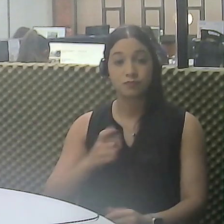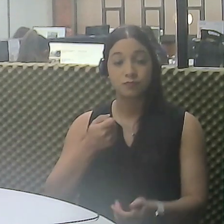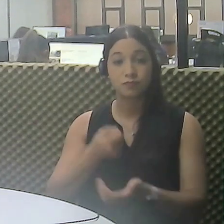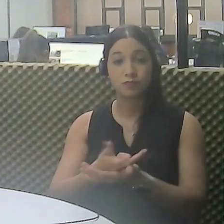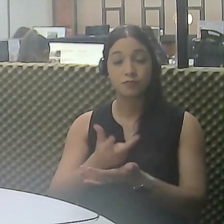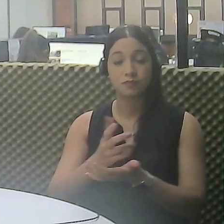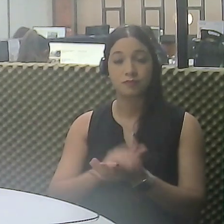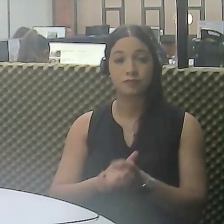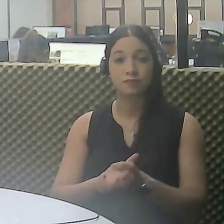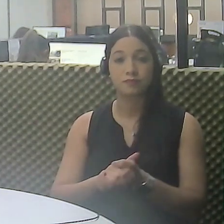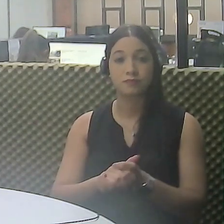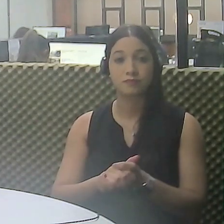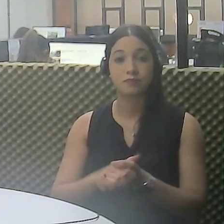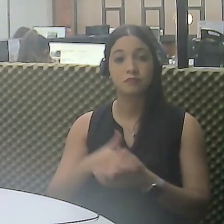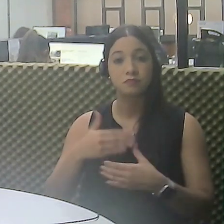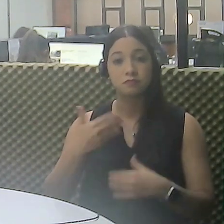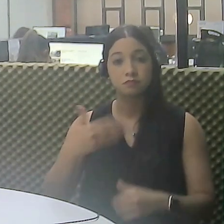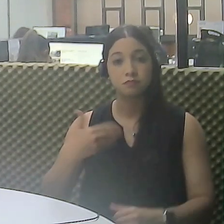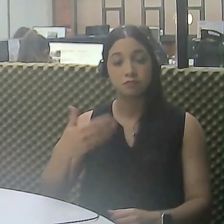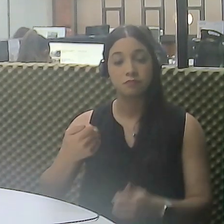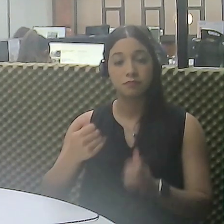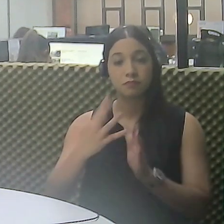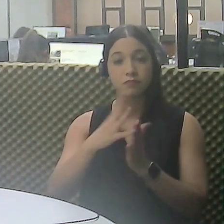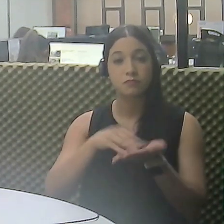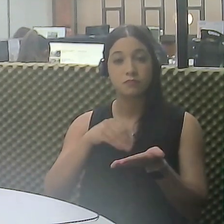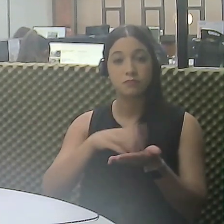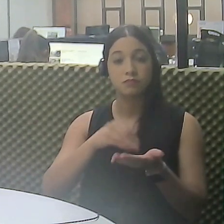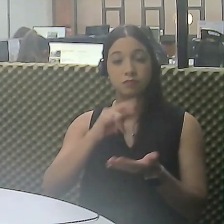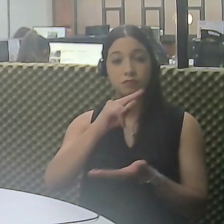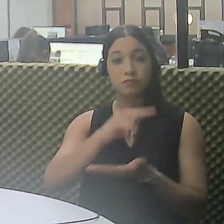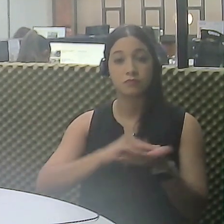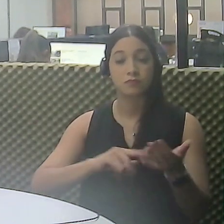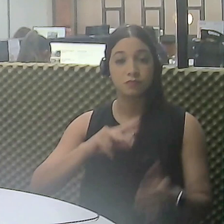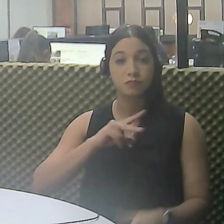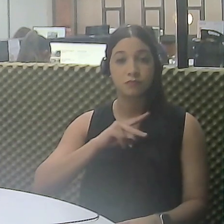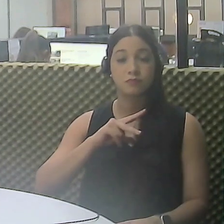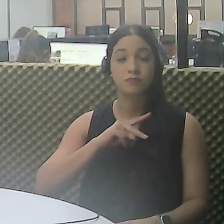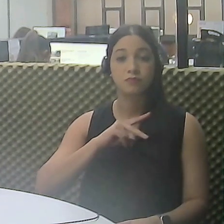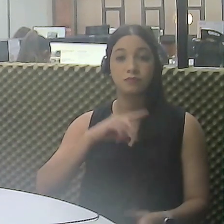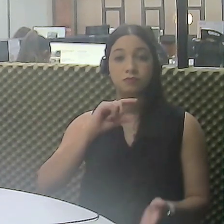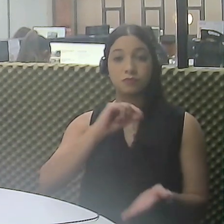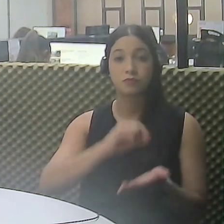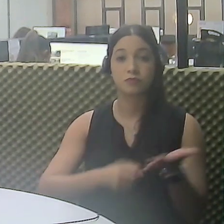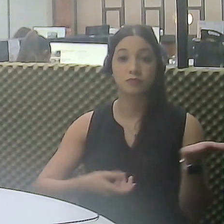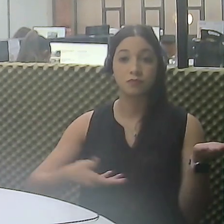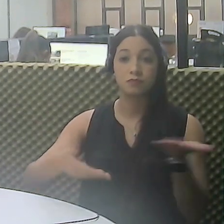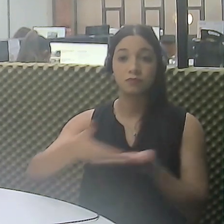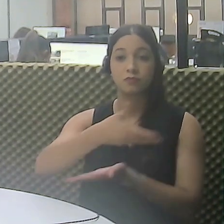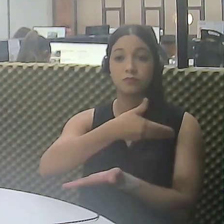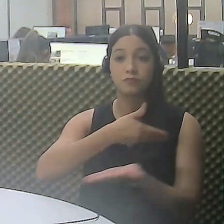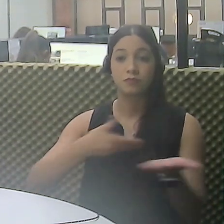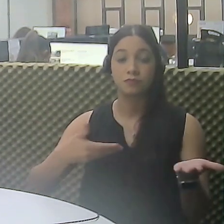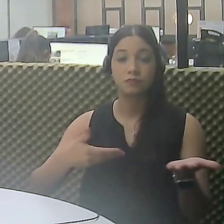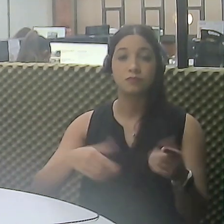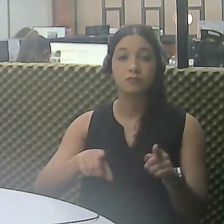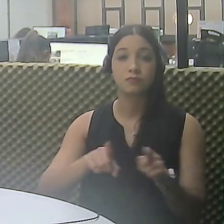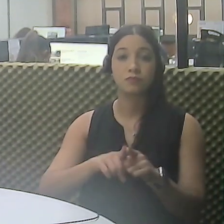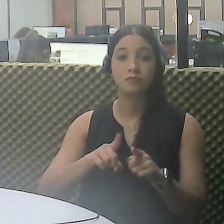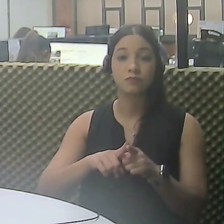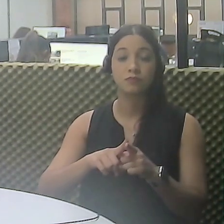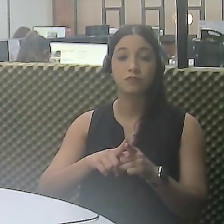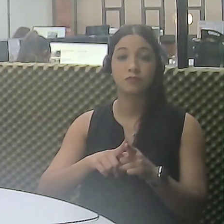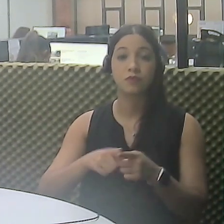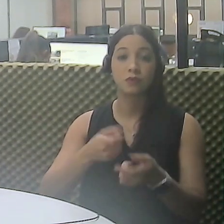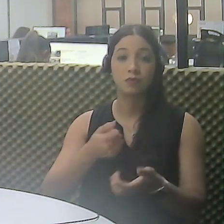consumidor. Para abrir um procedimento, leve cópias dos documentos pessoais, dos contratos firmados entre as partes e comprovantes